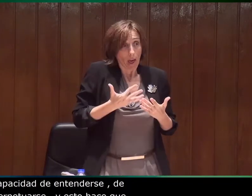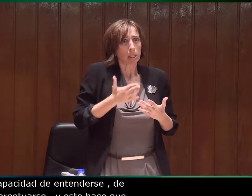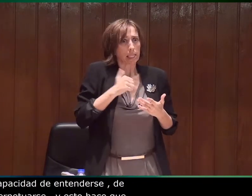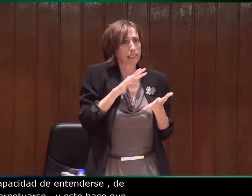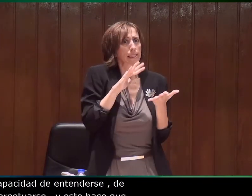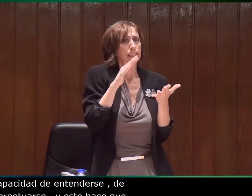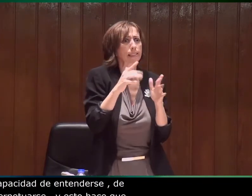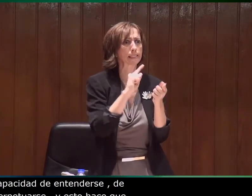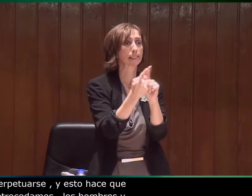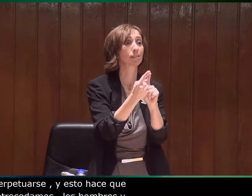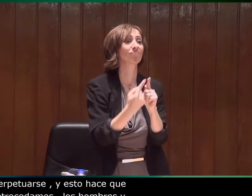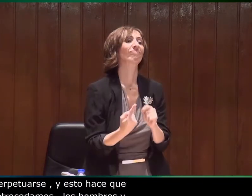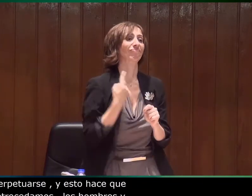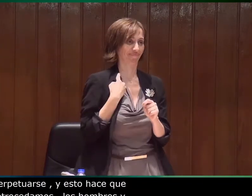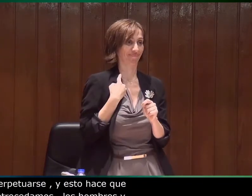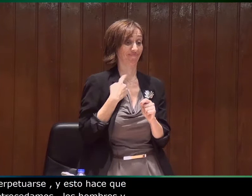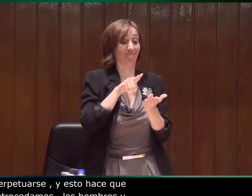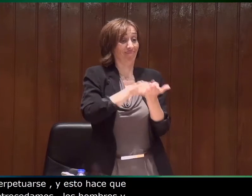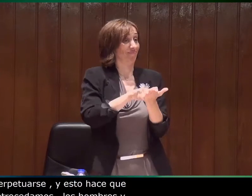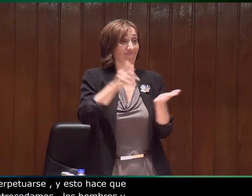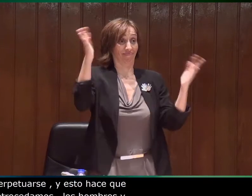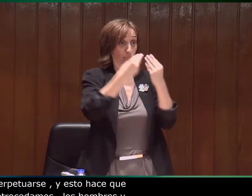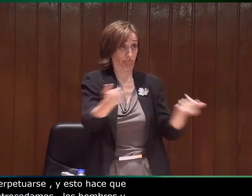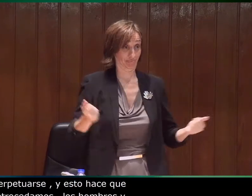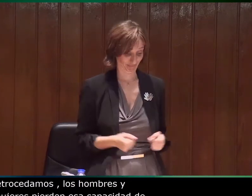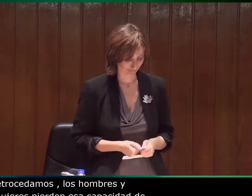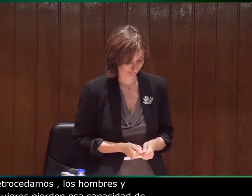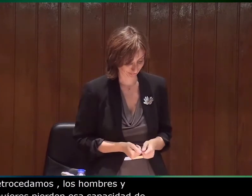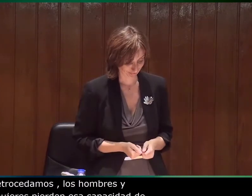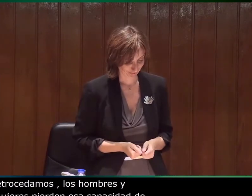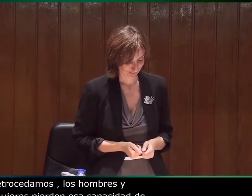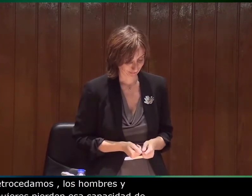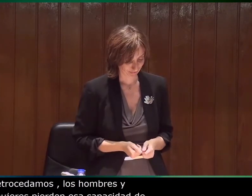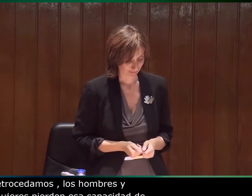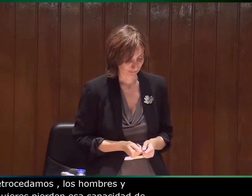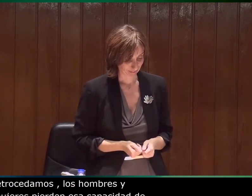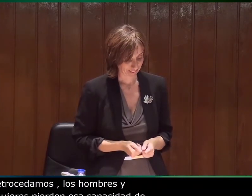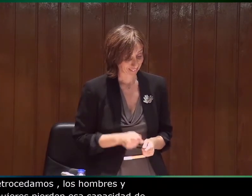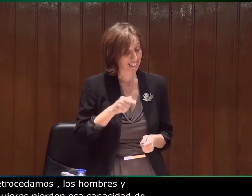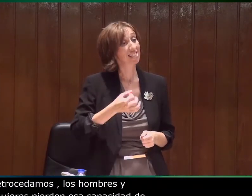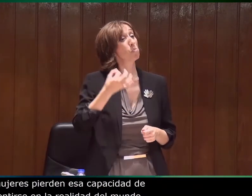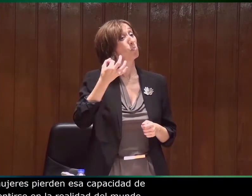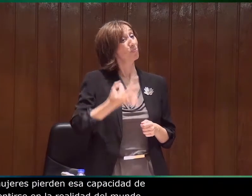en la realidad del mundo todo esto transformar esa realidad si las lenguas desaparecen no conseguiremos